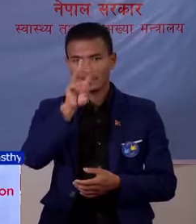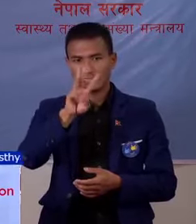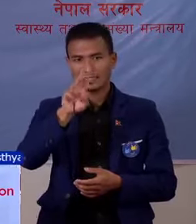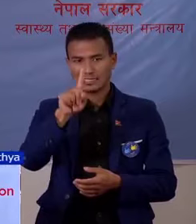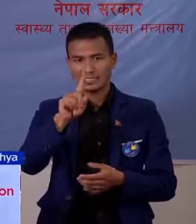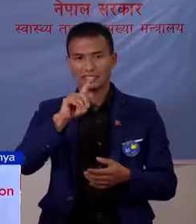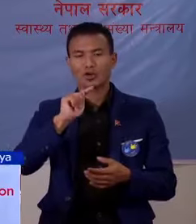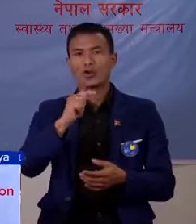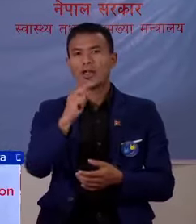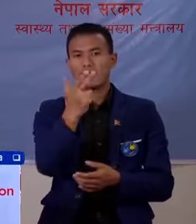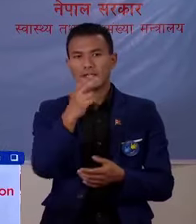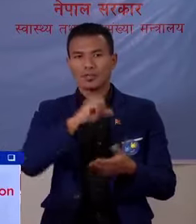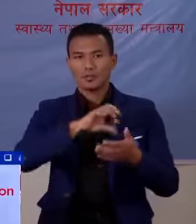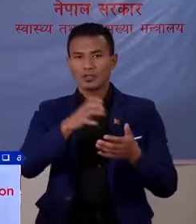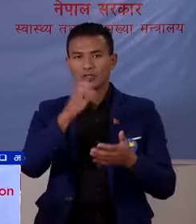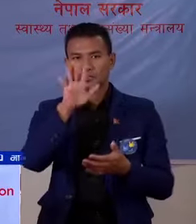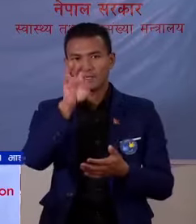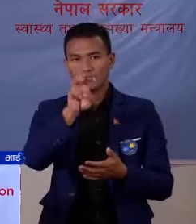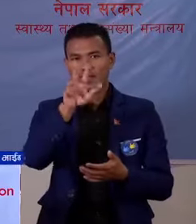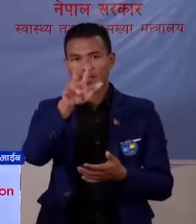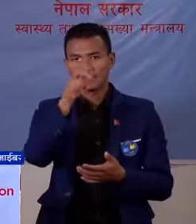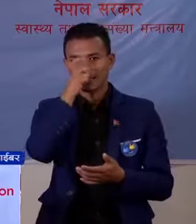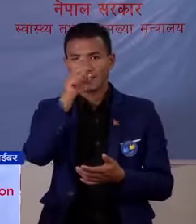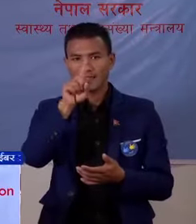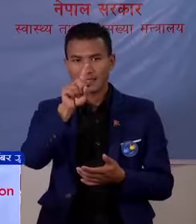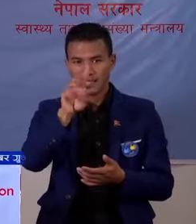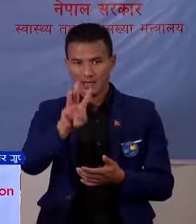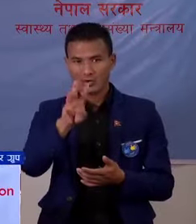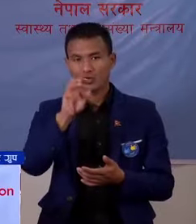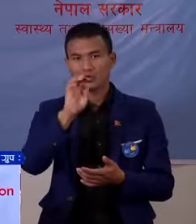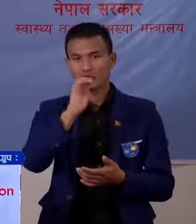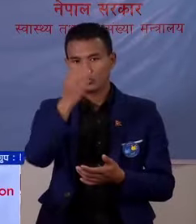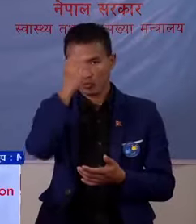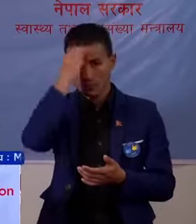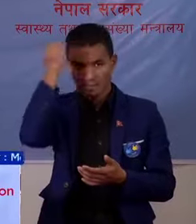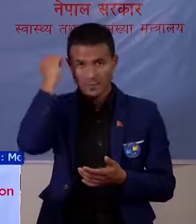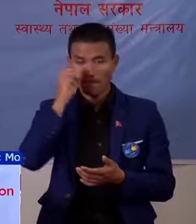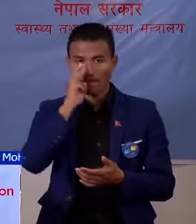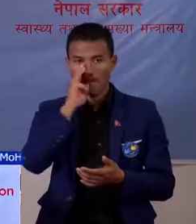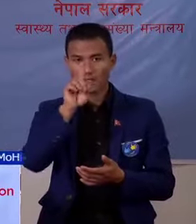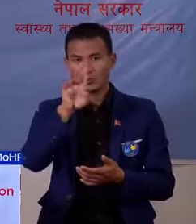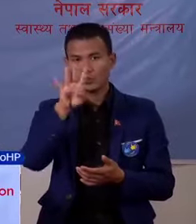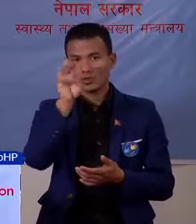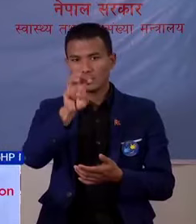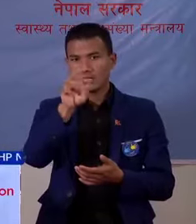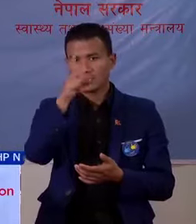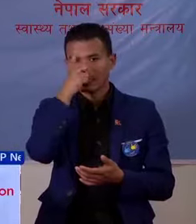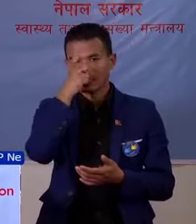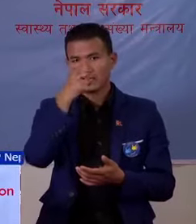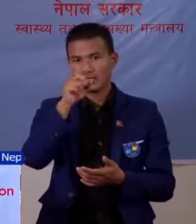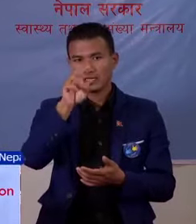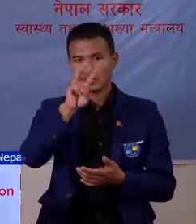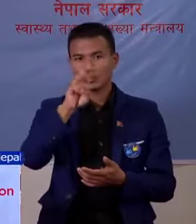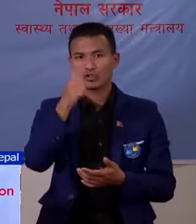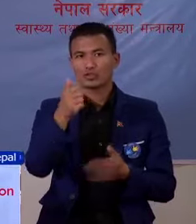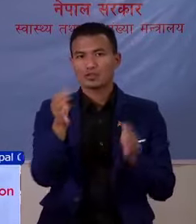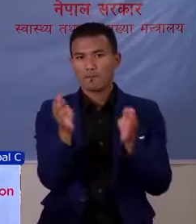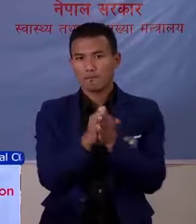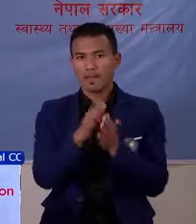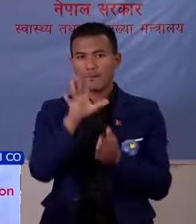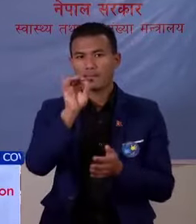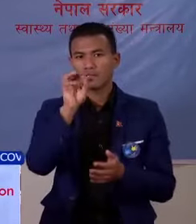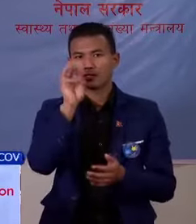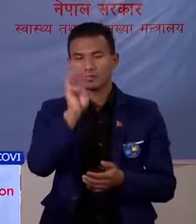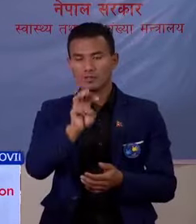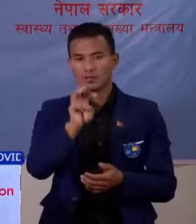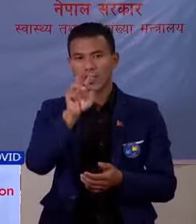4,831, कर्णाली प्रदेशमा 5,813 र सुदूरपश्चिम प्रदेशमा 14,136 गरी कुल